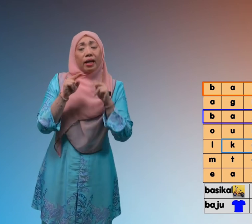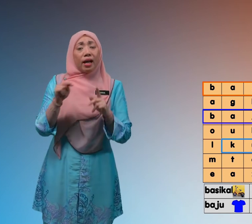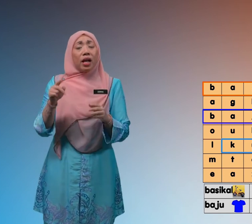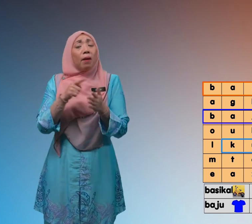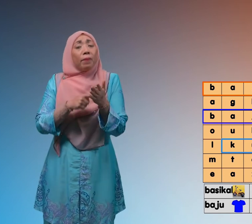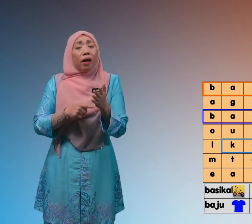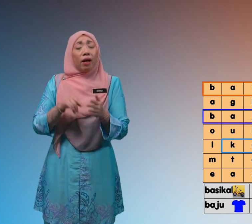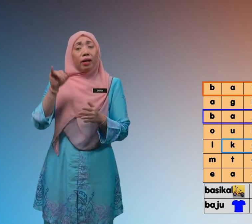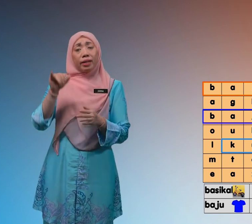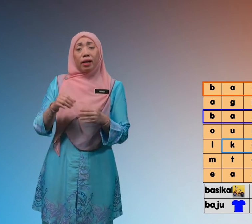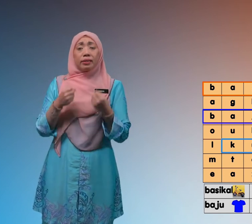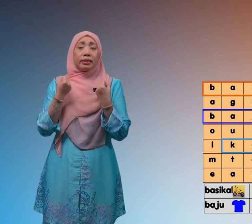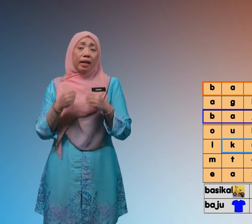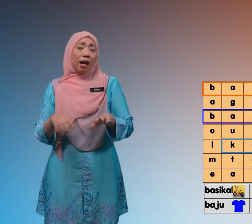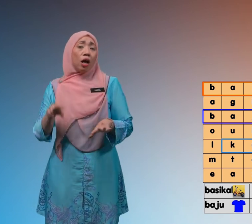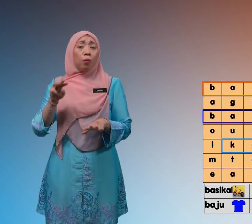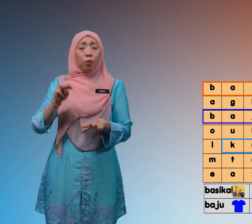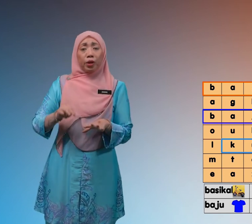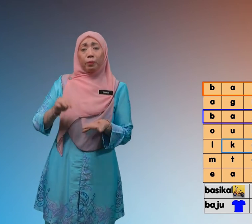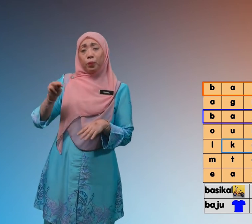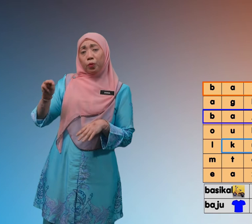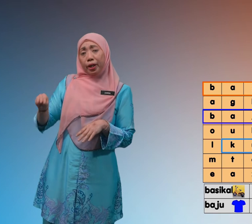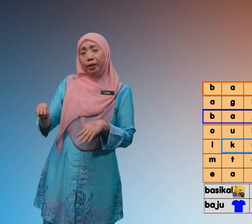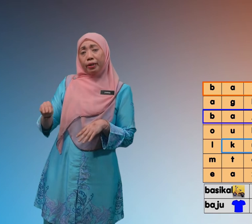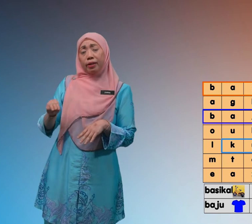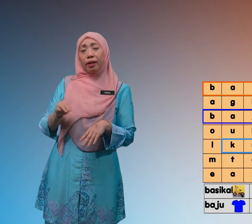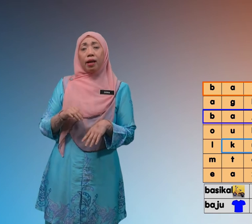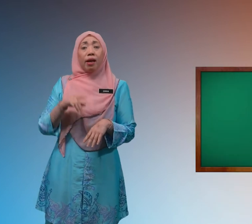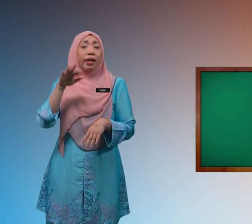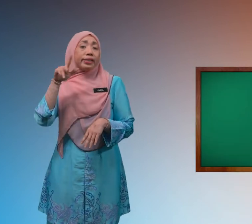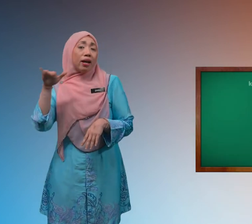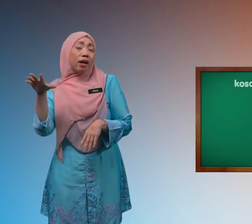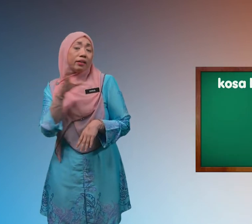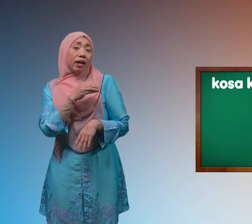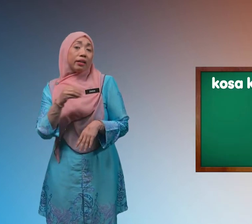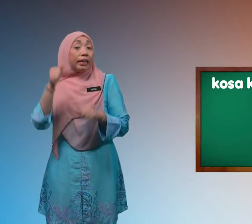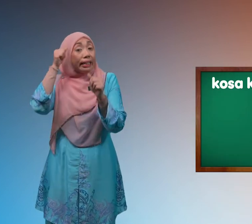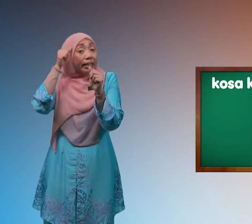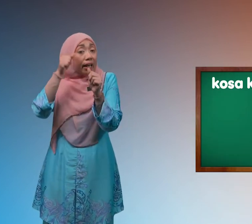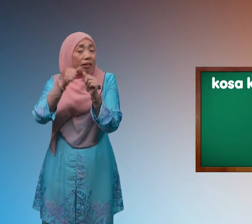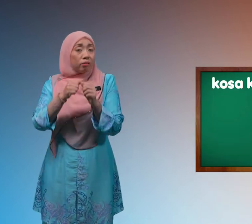Perkataan apa yang telah murid-murid eja dan ingat?